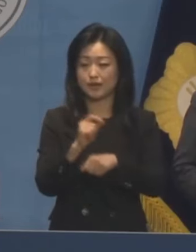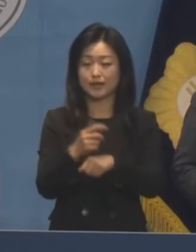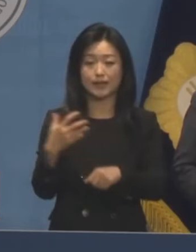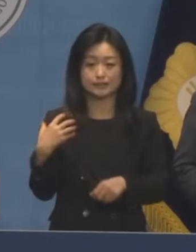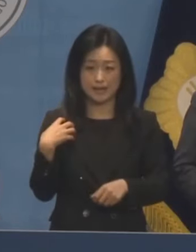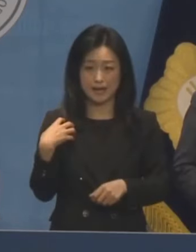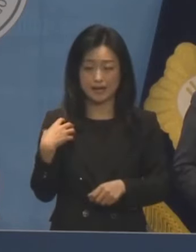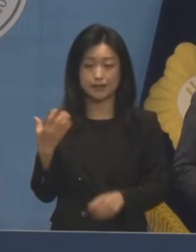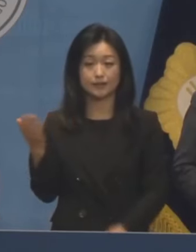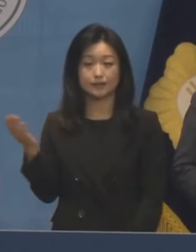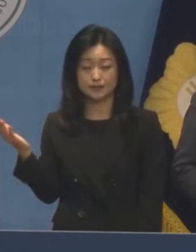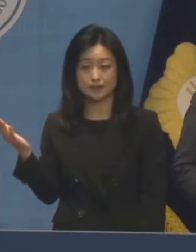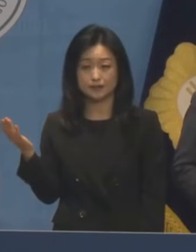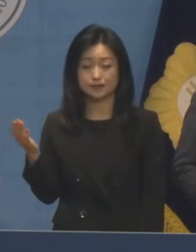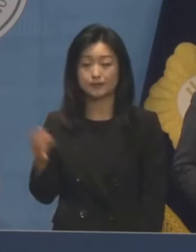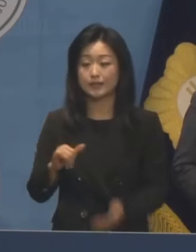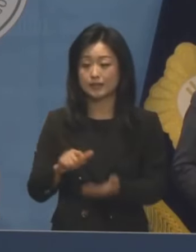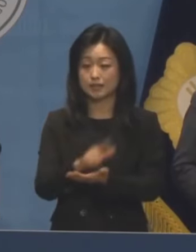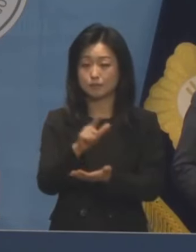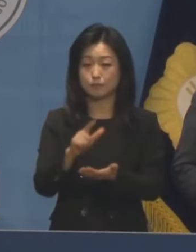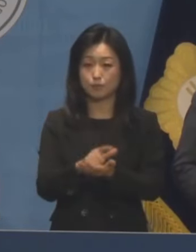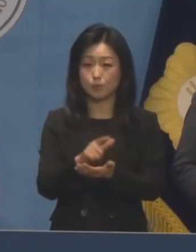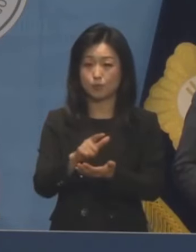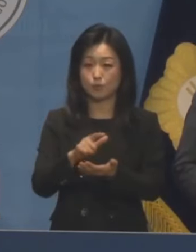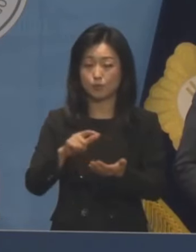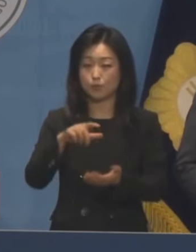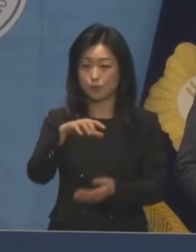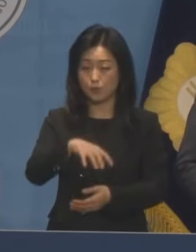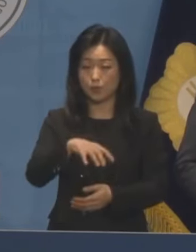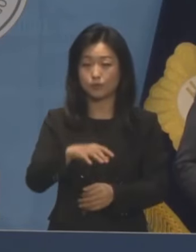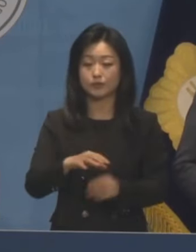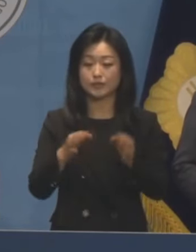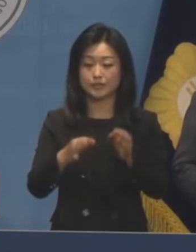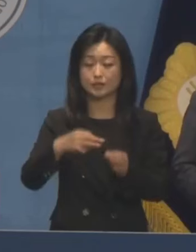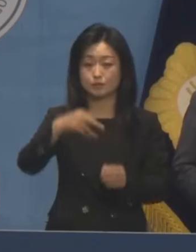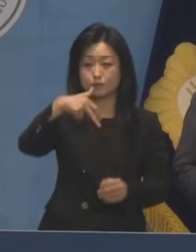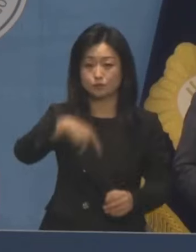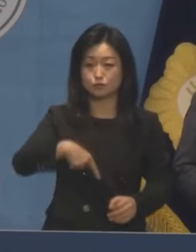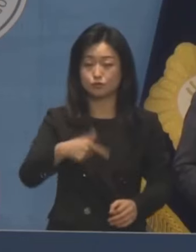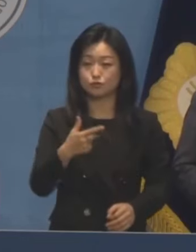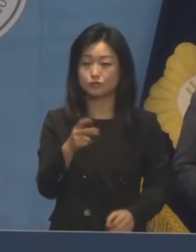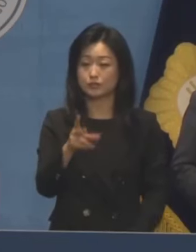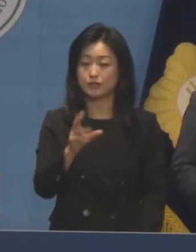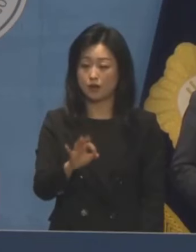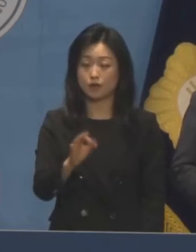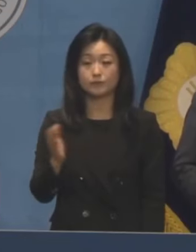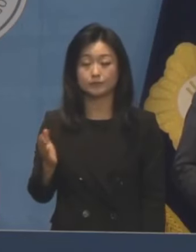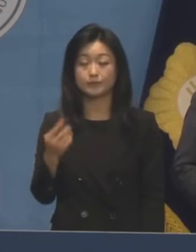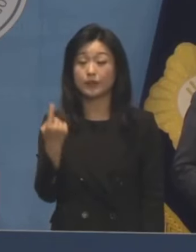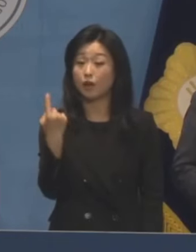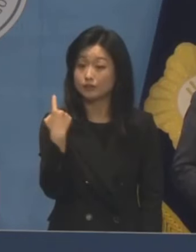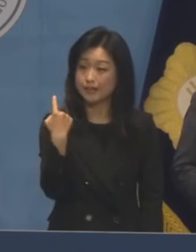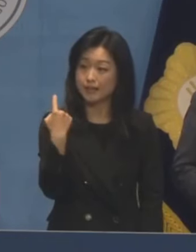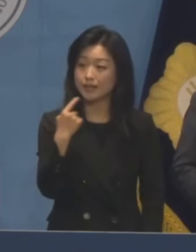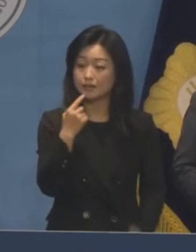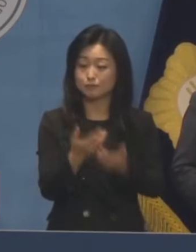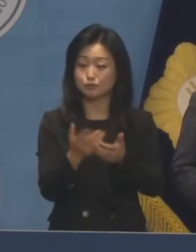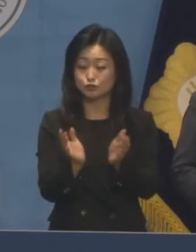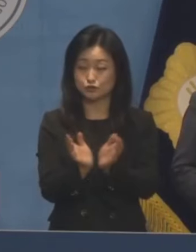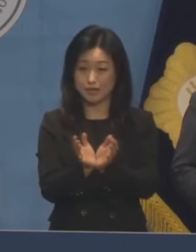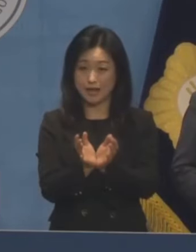있는 어 김포 갑을 지역구 하고 있는 김주영입니다 어제 저는 우리 더불어민주당